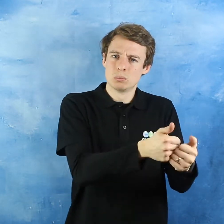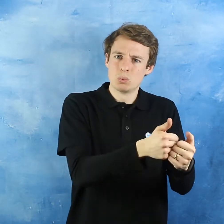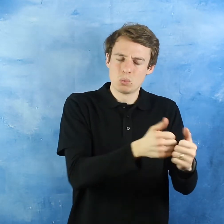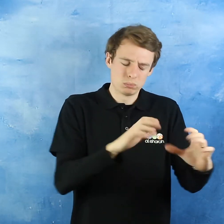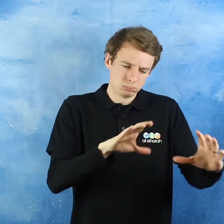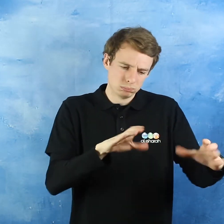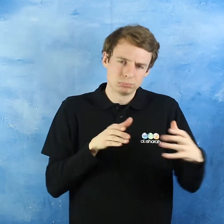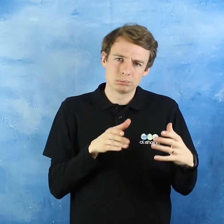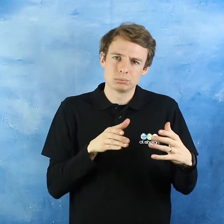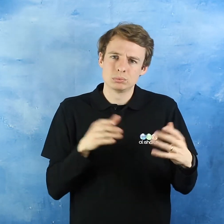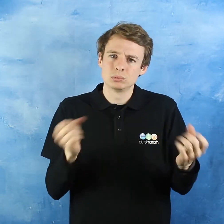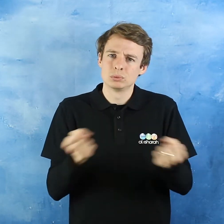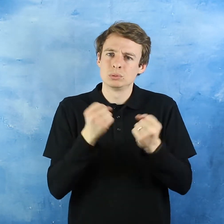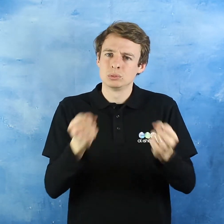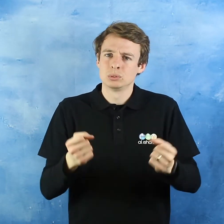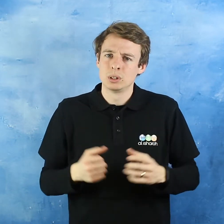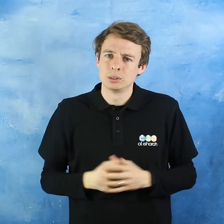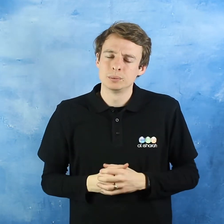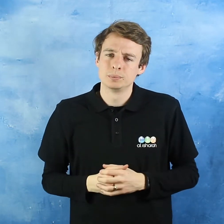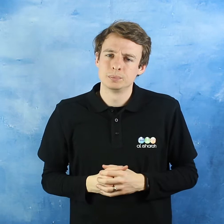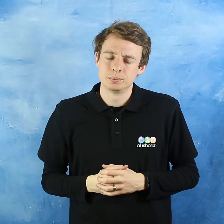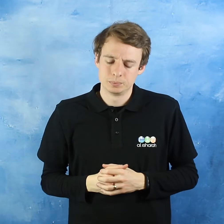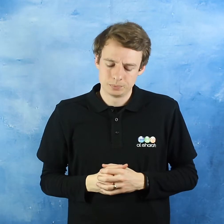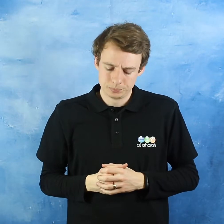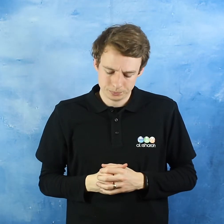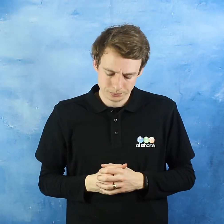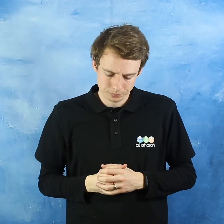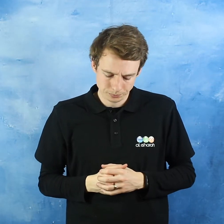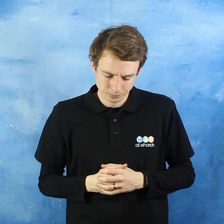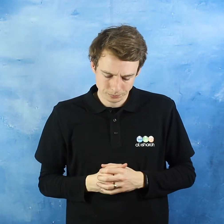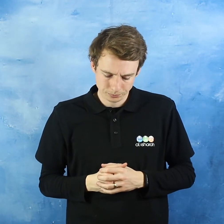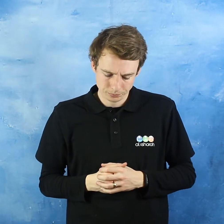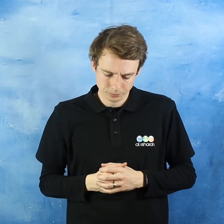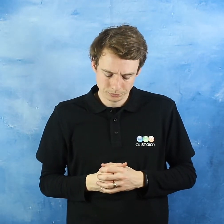في توادهم وتراحمهم وتعاطفهم